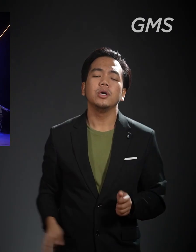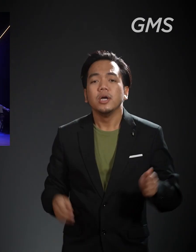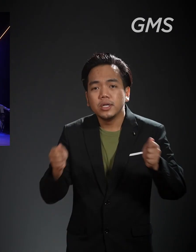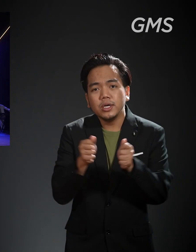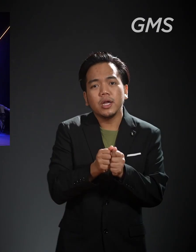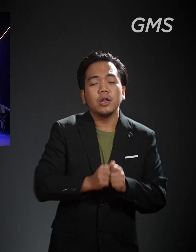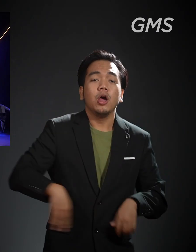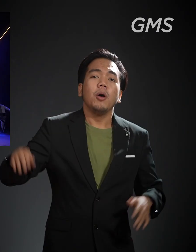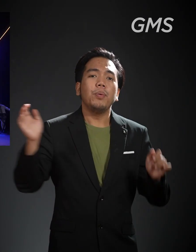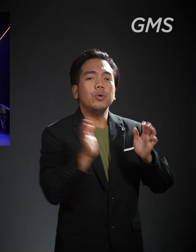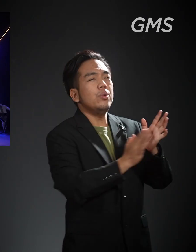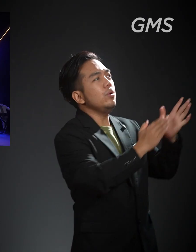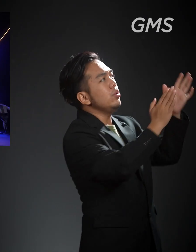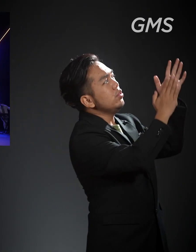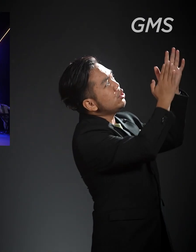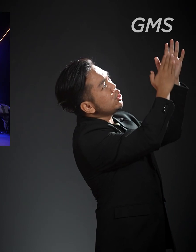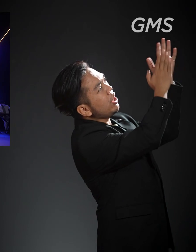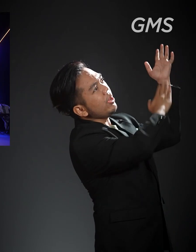penuh dengan